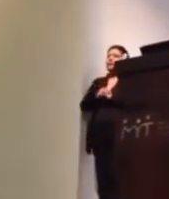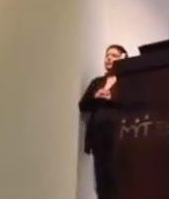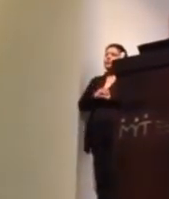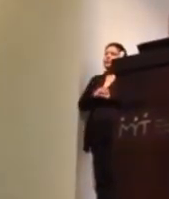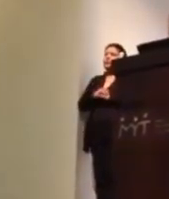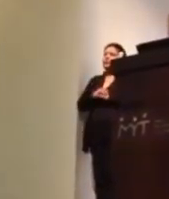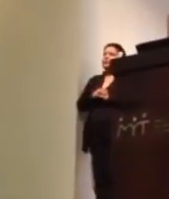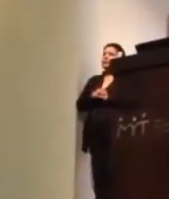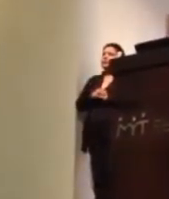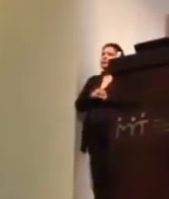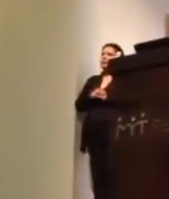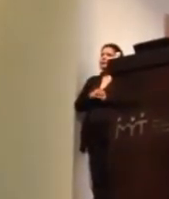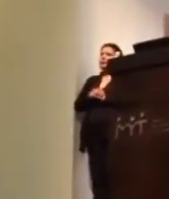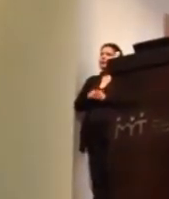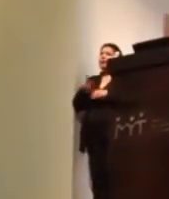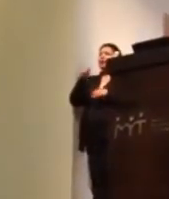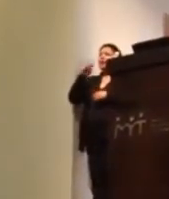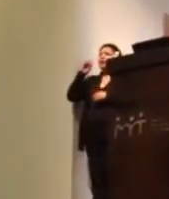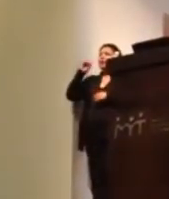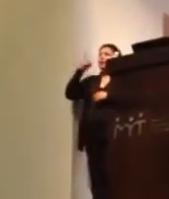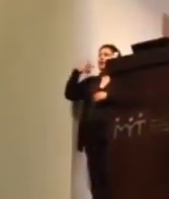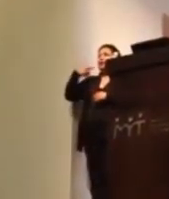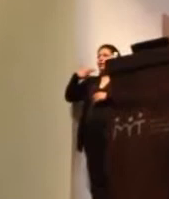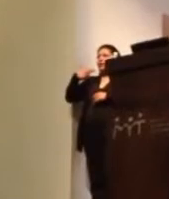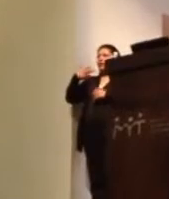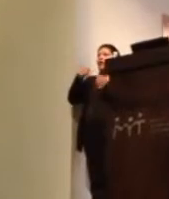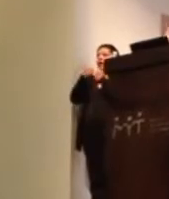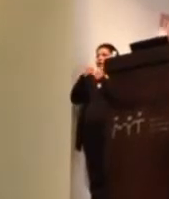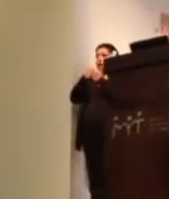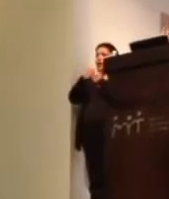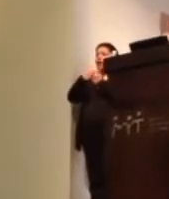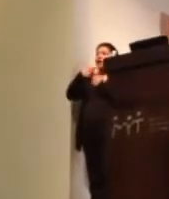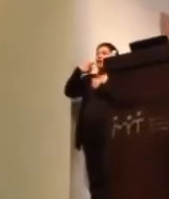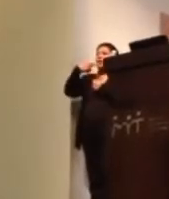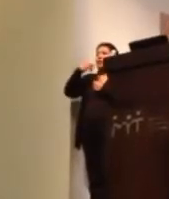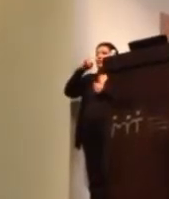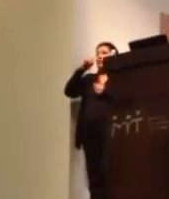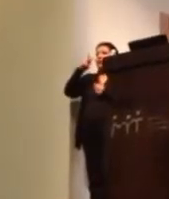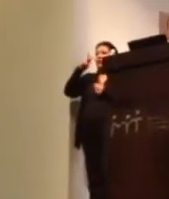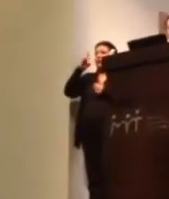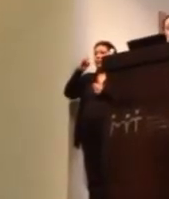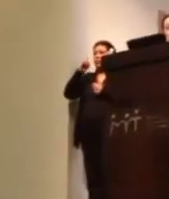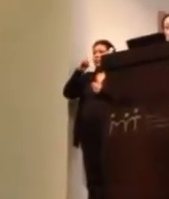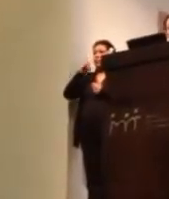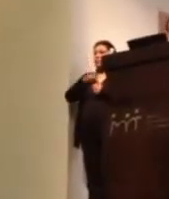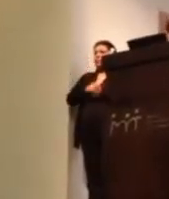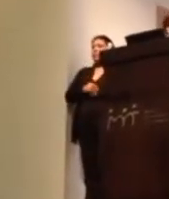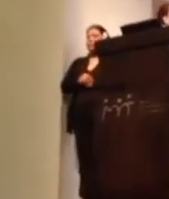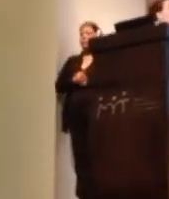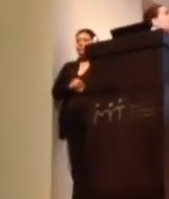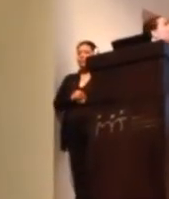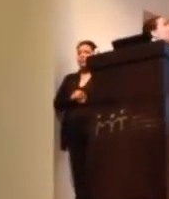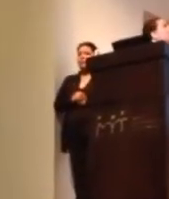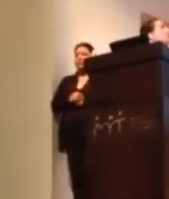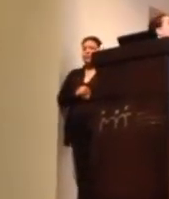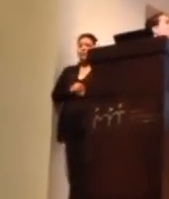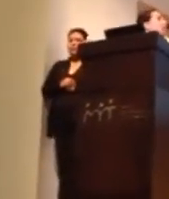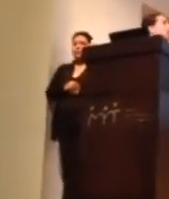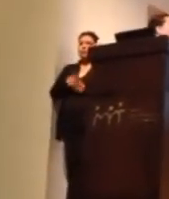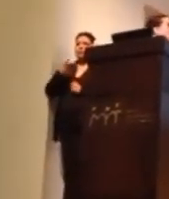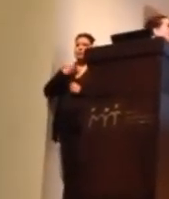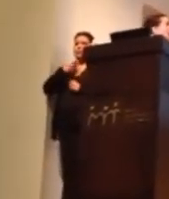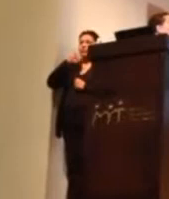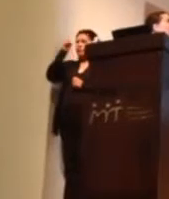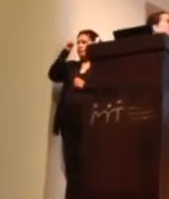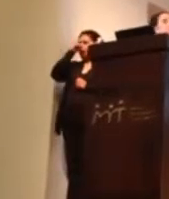El TDAH con hipo, sí hay reacción, una reacción impulsiva. ¿Ok? Bueno, tiene dificultad